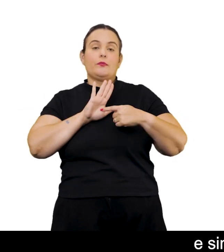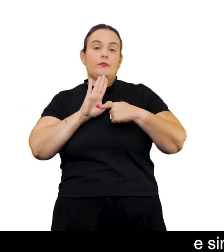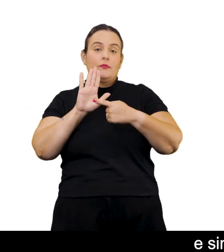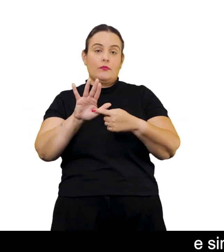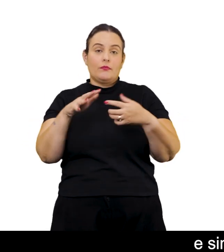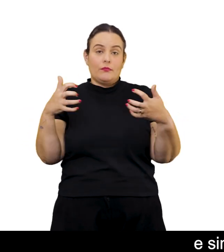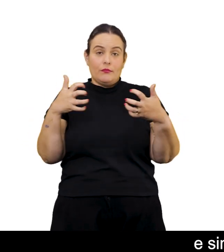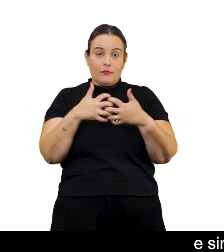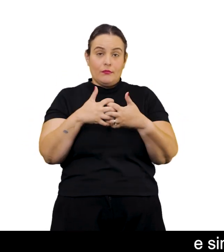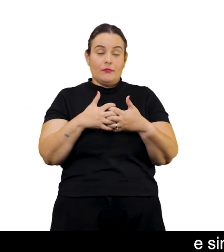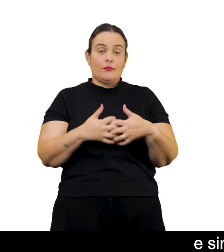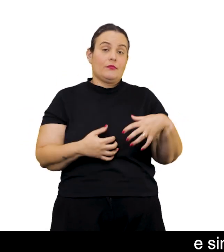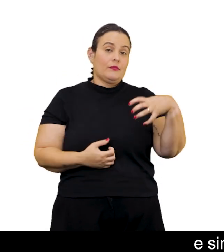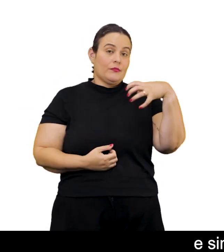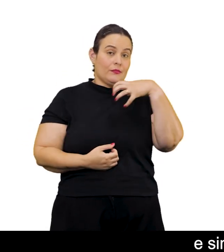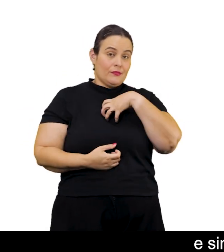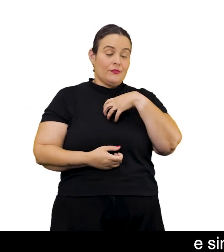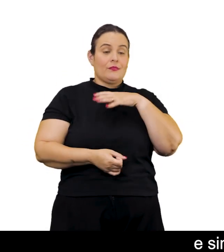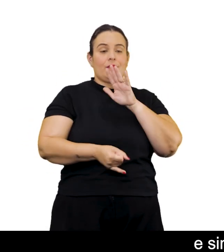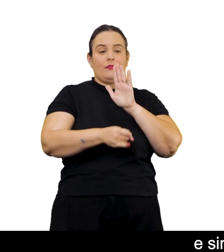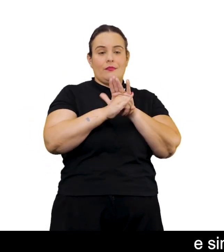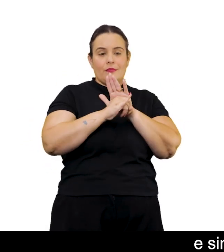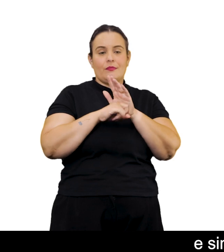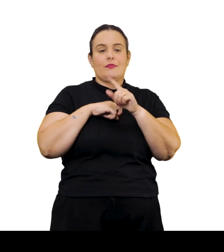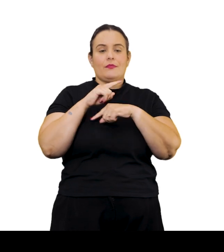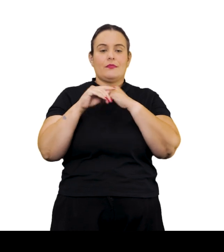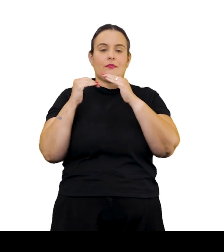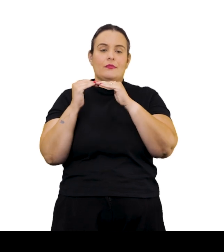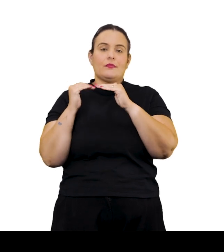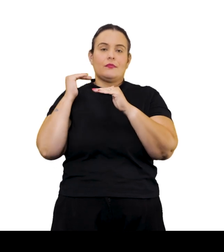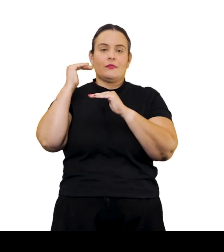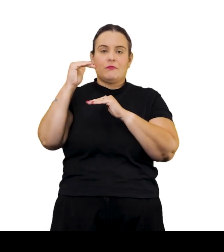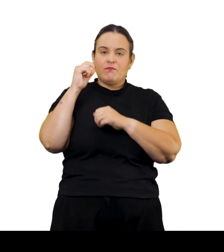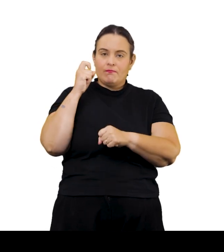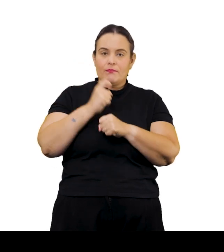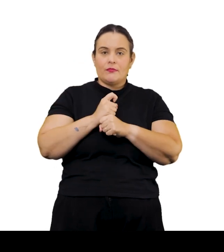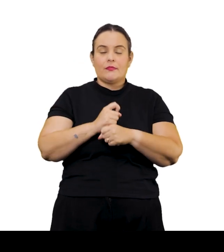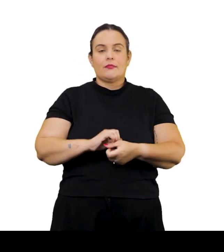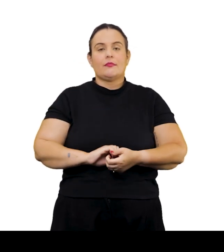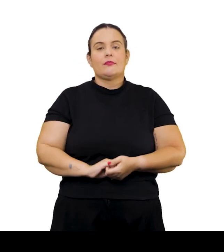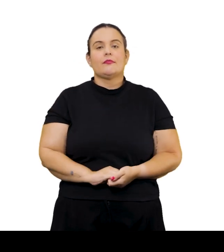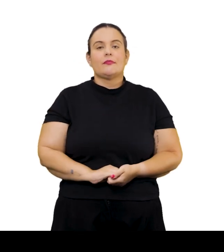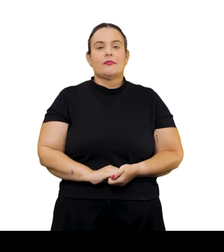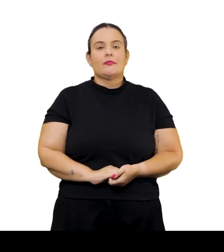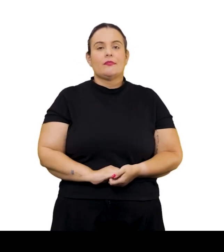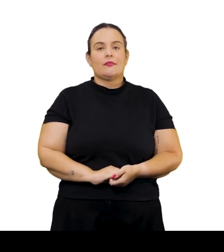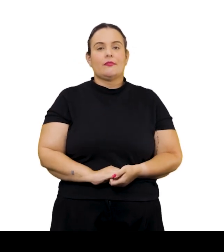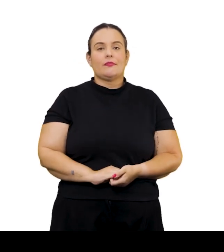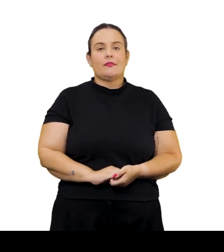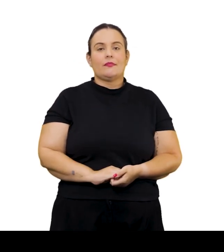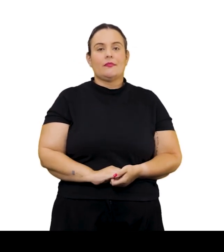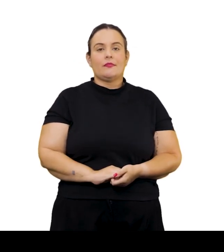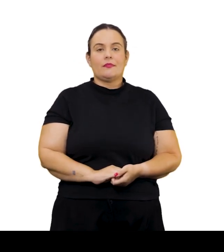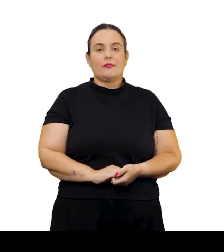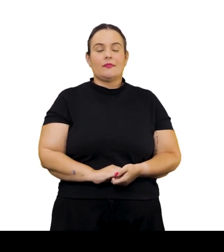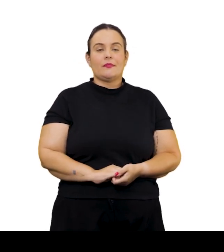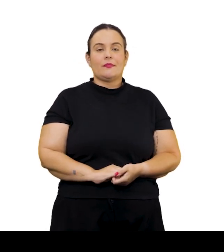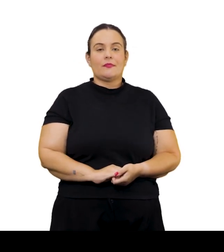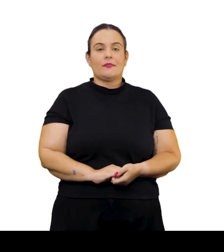e simbolizam a intersecção de formas e identidades que transcendem classificações rígidas.